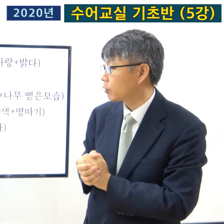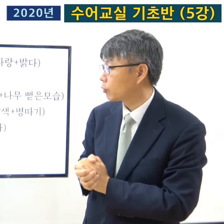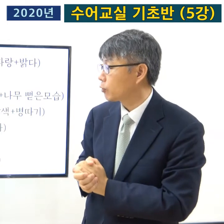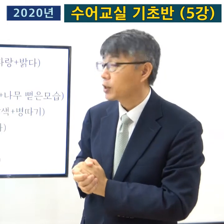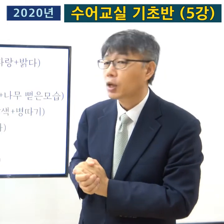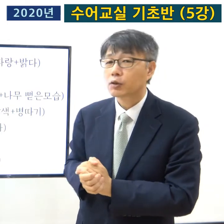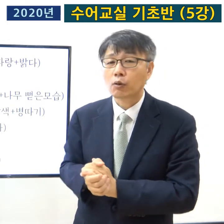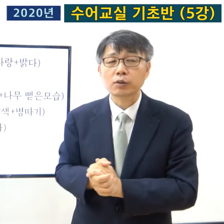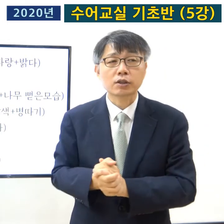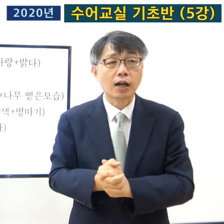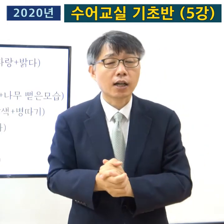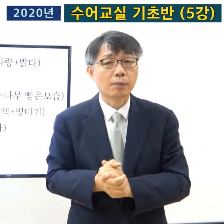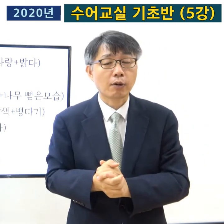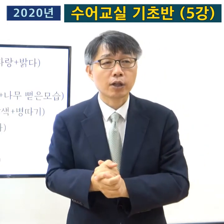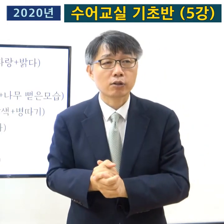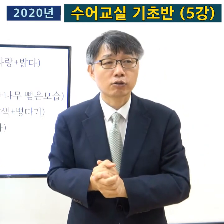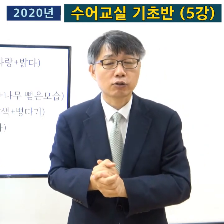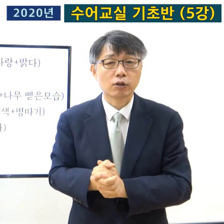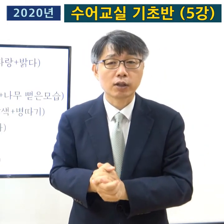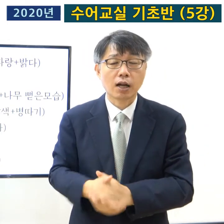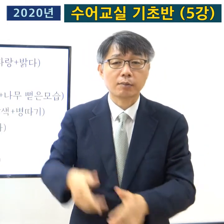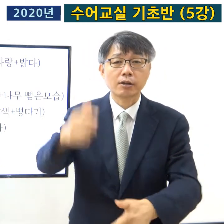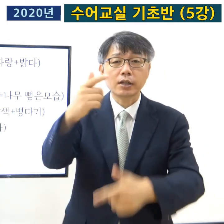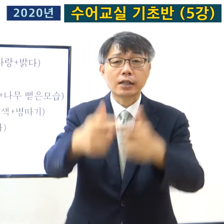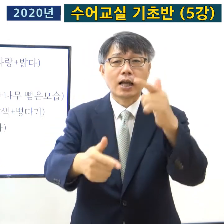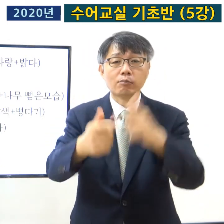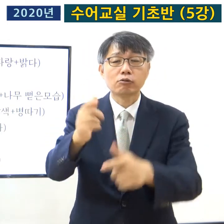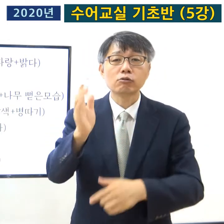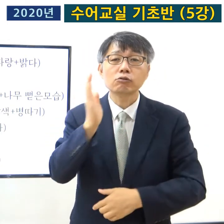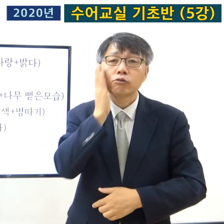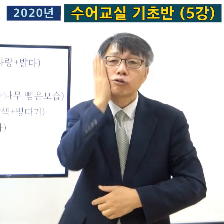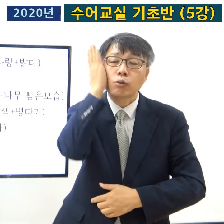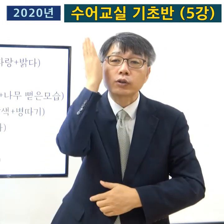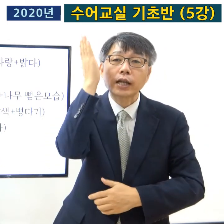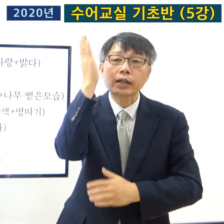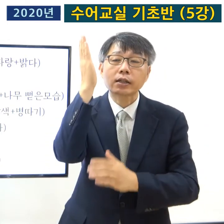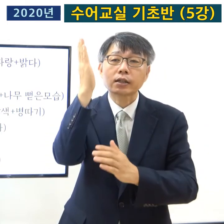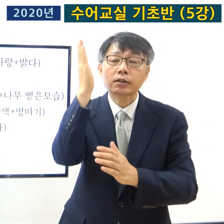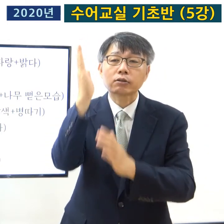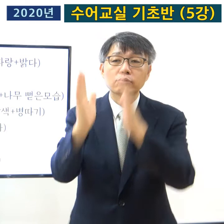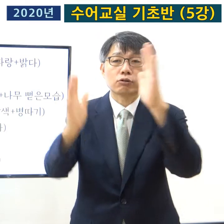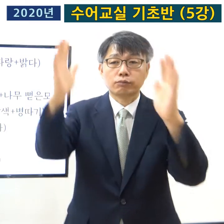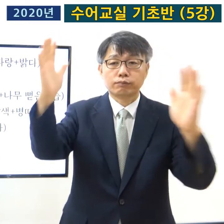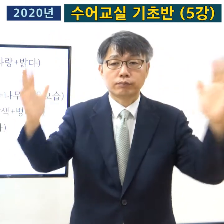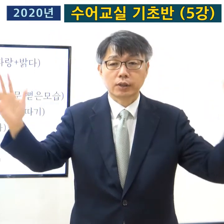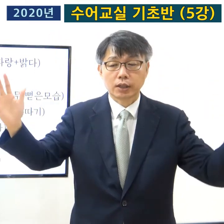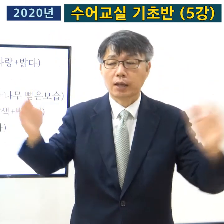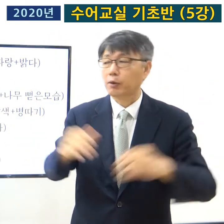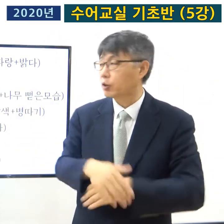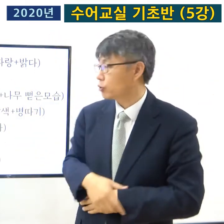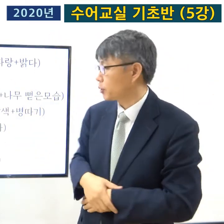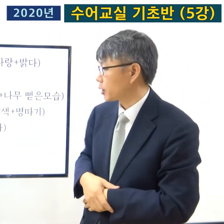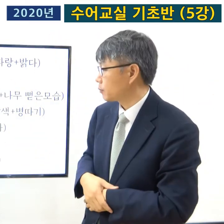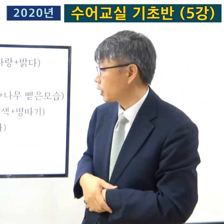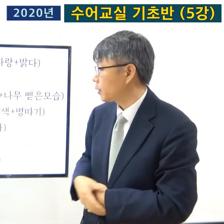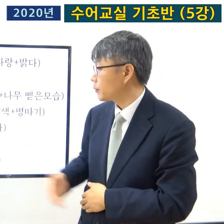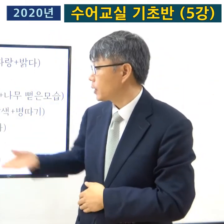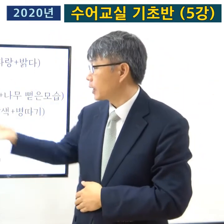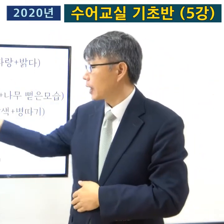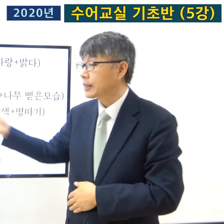같고요. 조금 더 정확하게 표현해 주려고 생각하면 나무, 녹색, 숲 이렇게 표현해 주시면 되겠습니다.